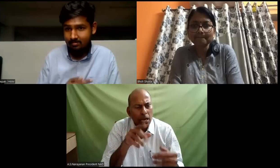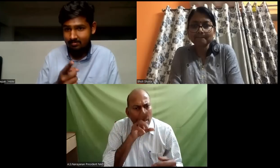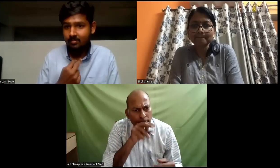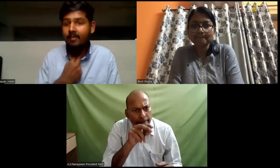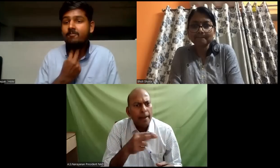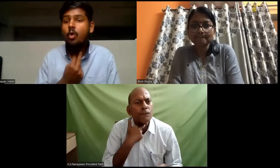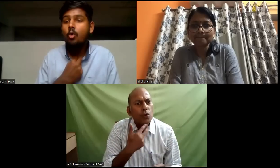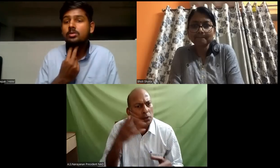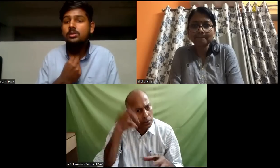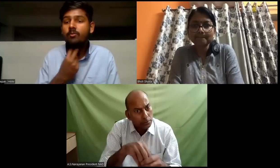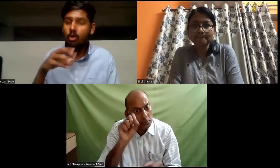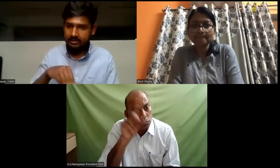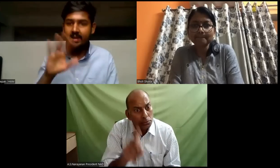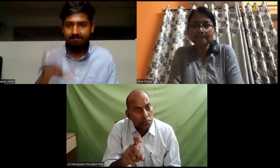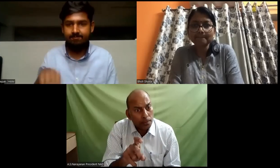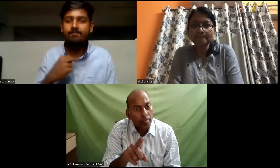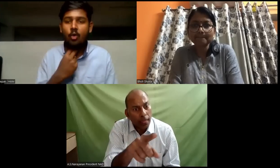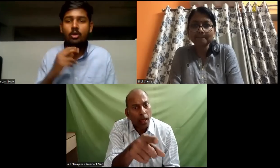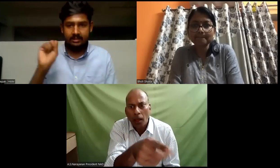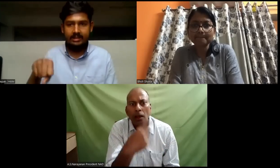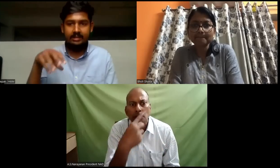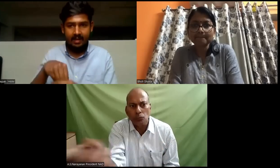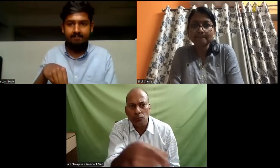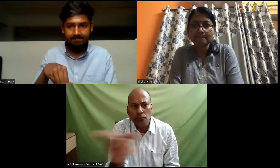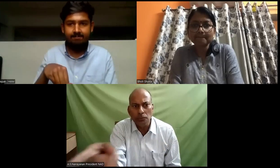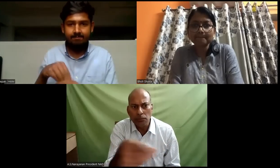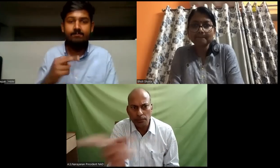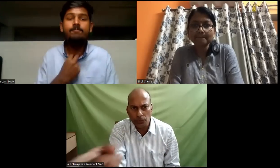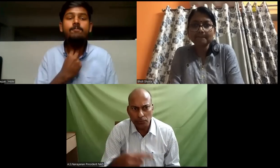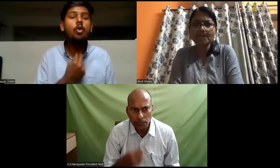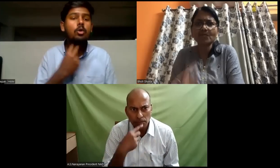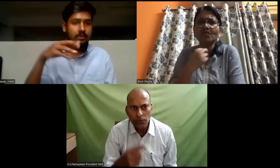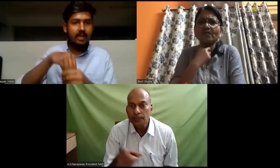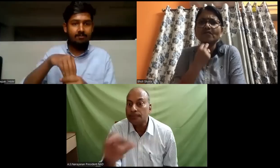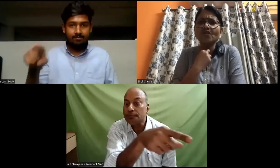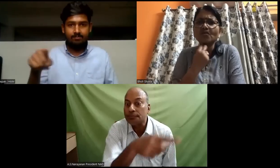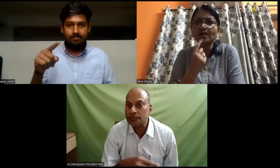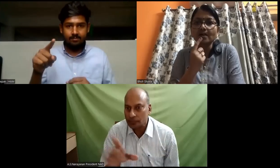कोशिश करता हूँ। गिर ना जाओ यार मैं लेता हूँ